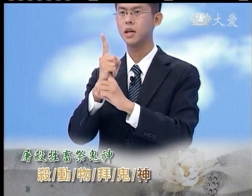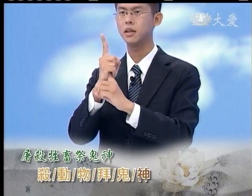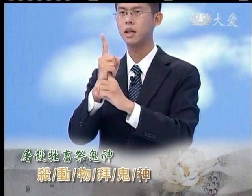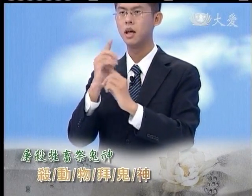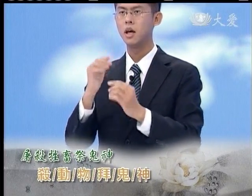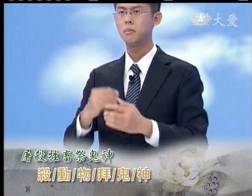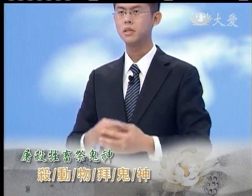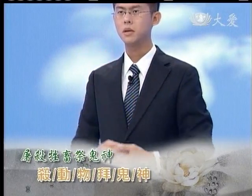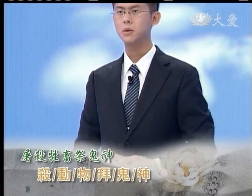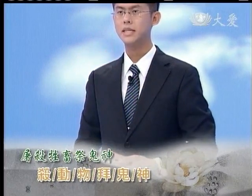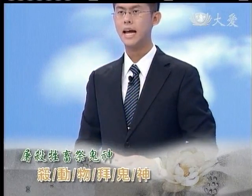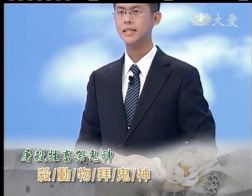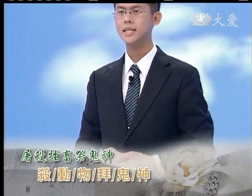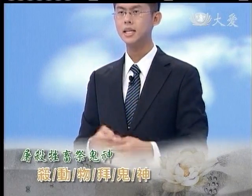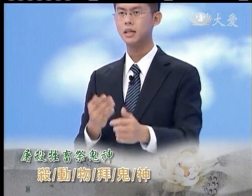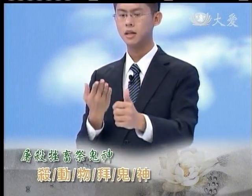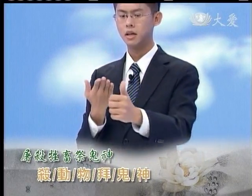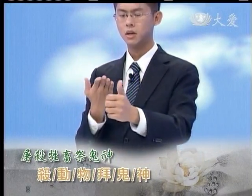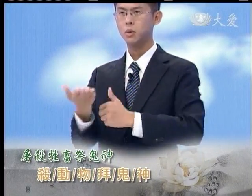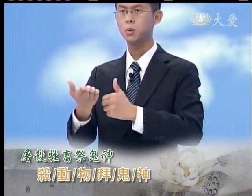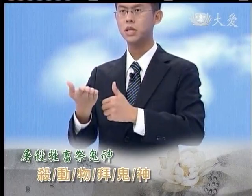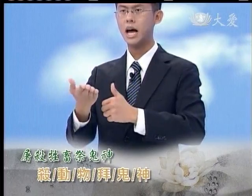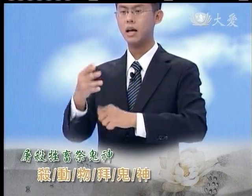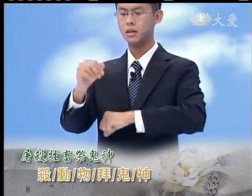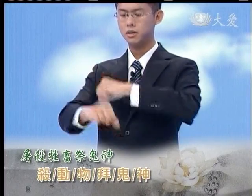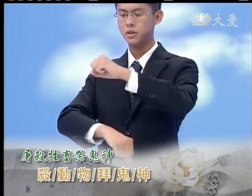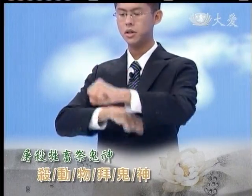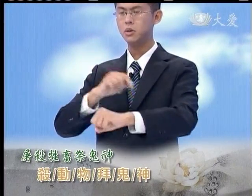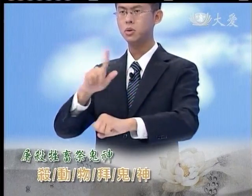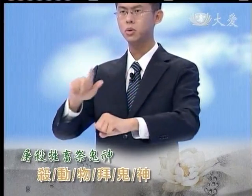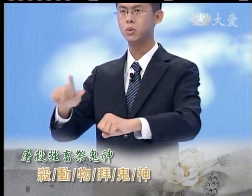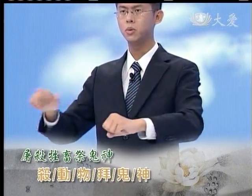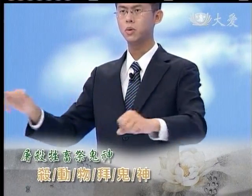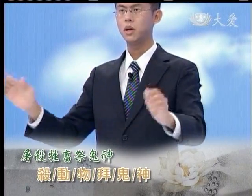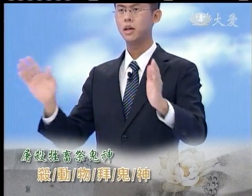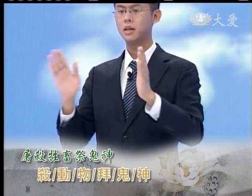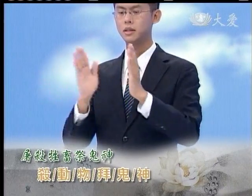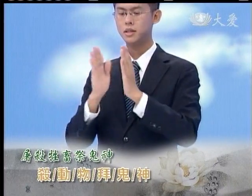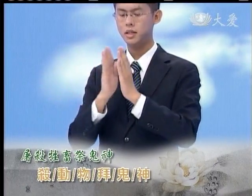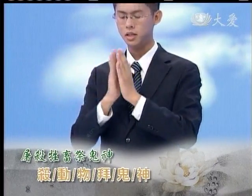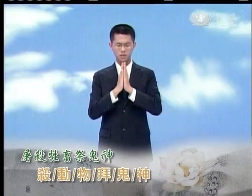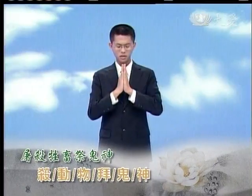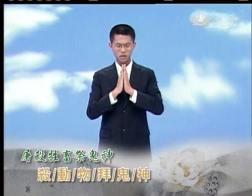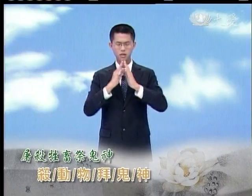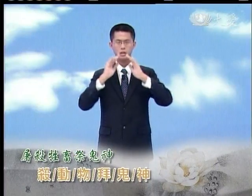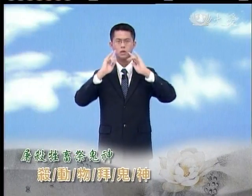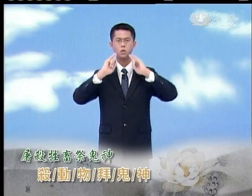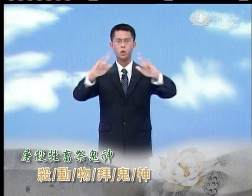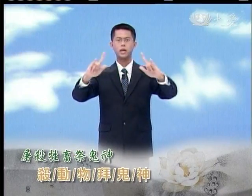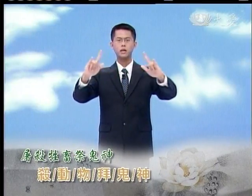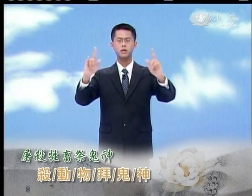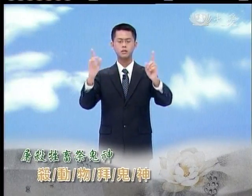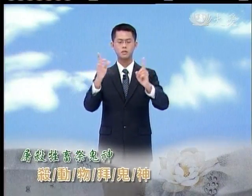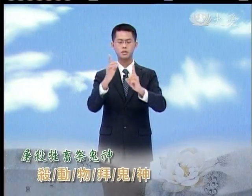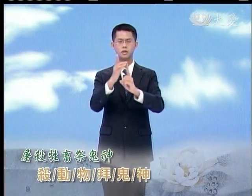神。我们整句再一次：屠杀牲畜祭鬼